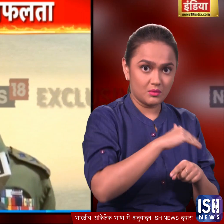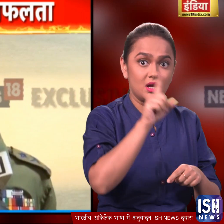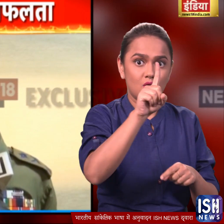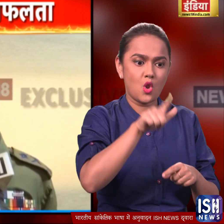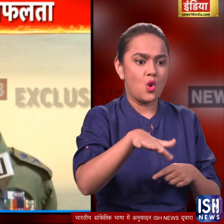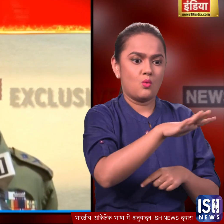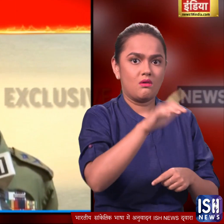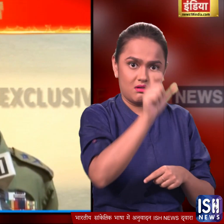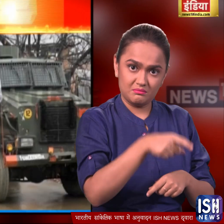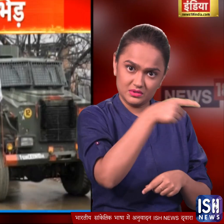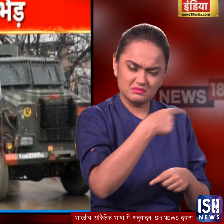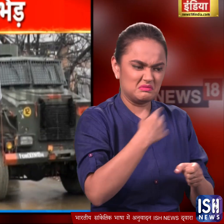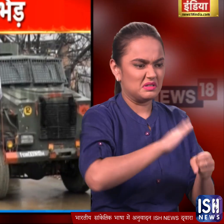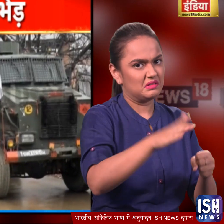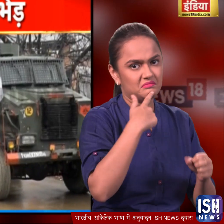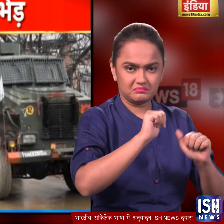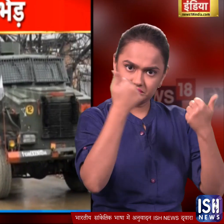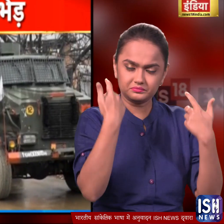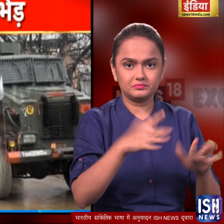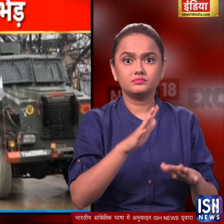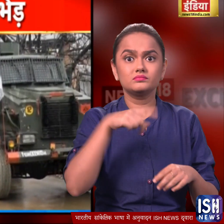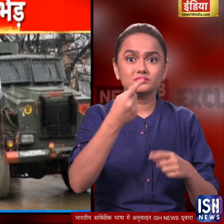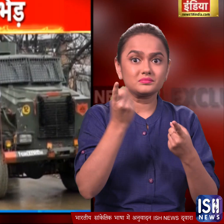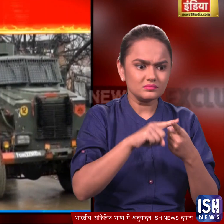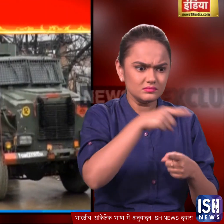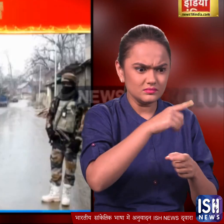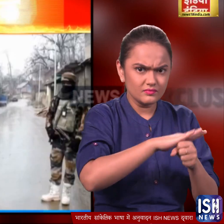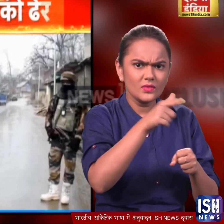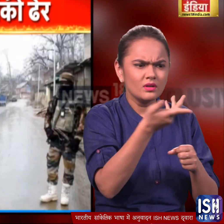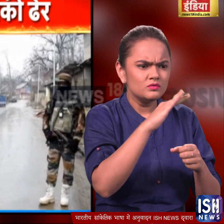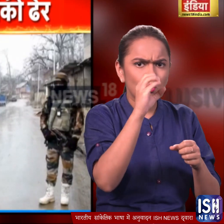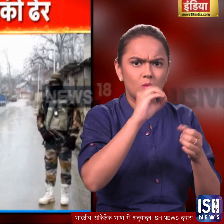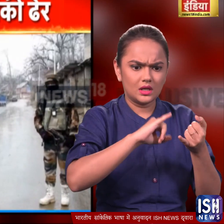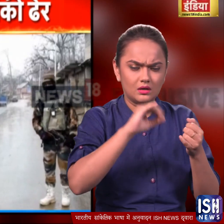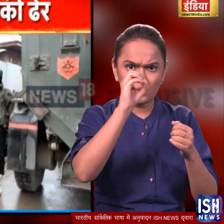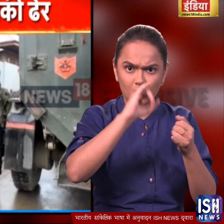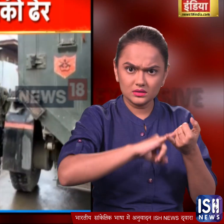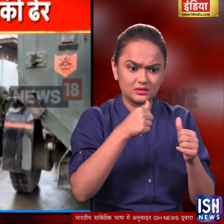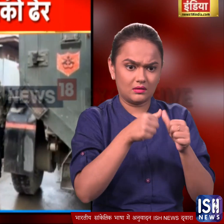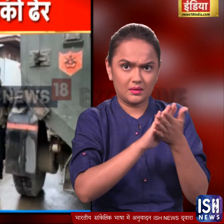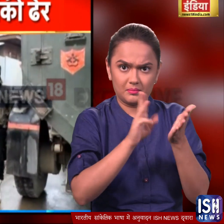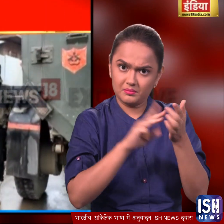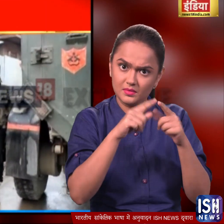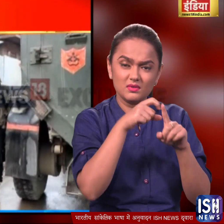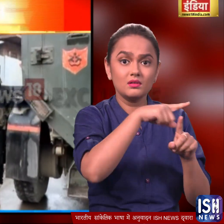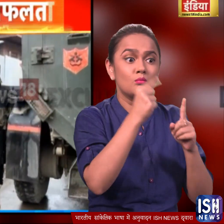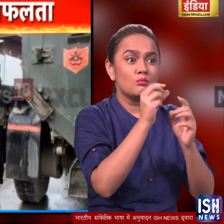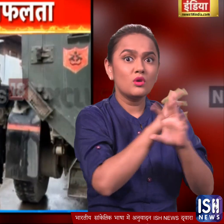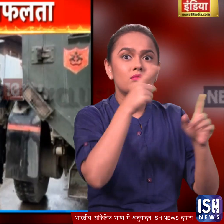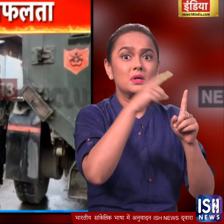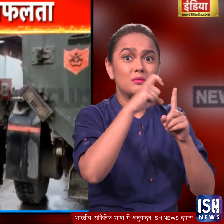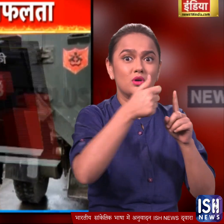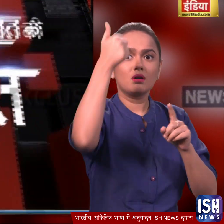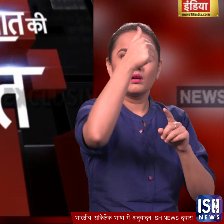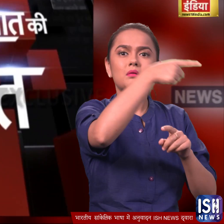है, 1 लोकल टेररिस्ट है। मुठभेड़ में मारे गए लोकल आतंकी की पहचान ओवैस अहमद के तौर पर हुई, जो पुलवामा में जैश ए मोहम्मद का